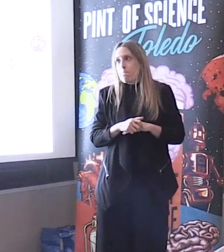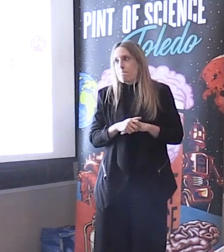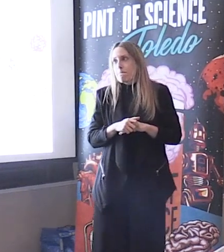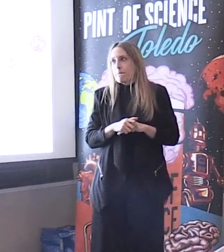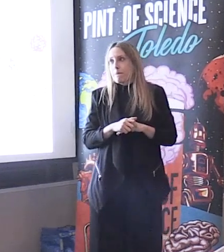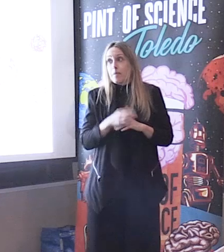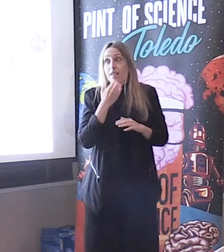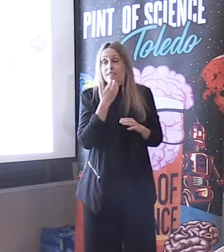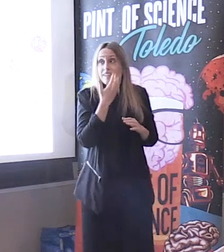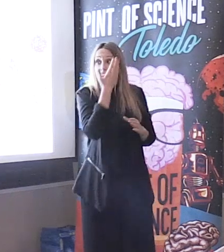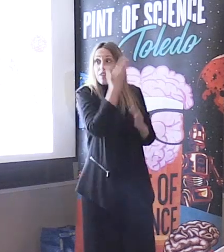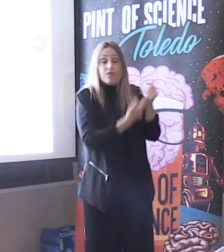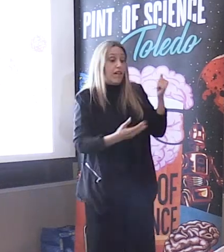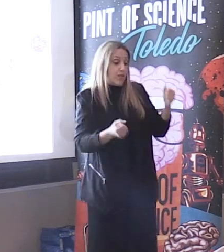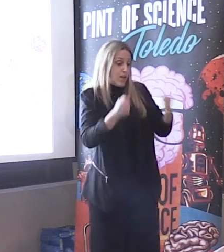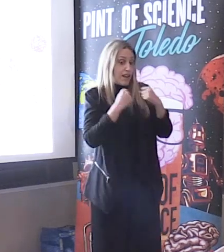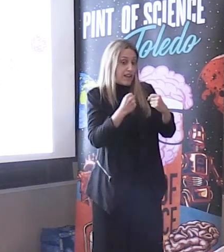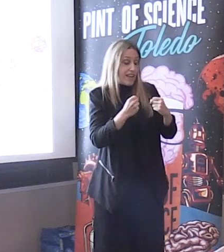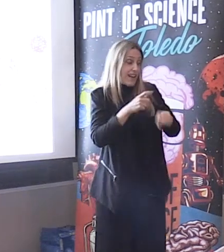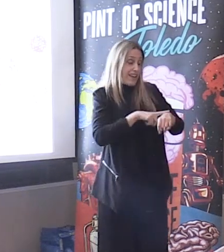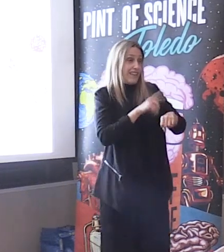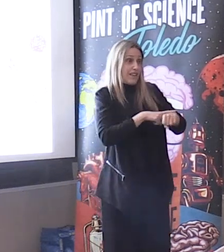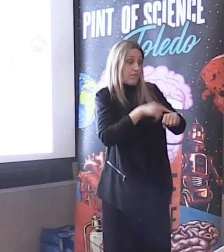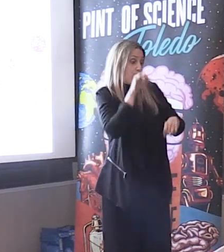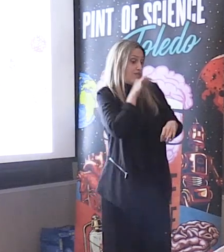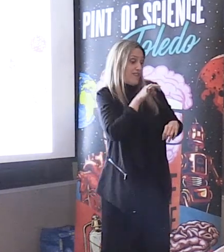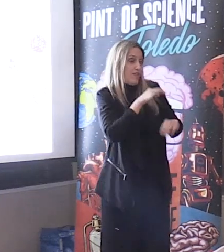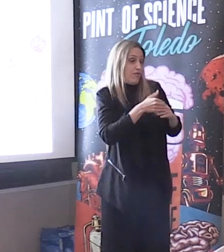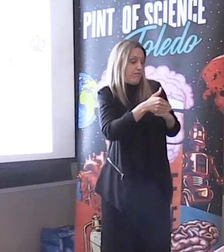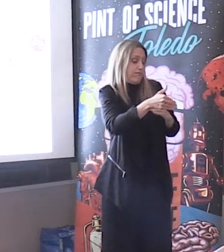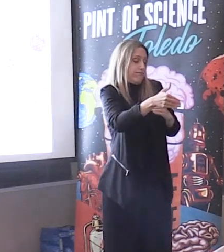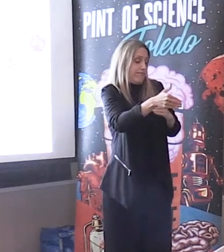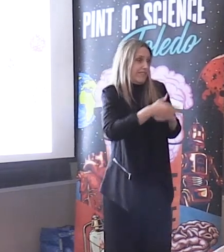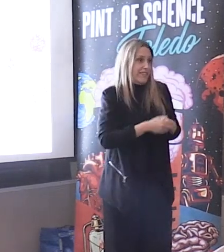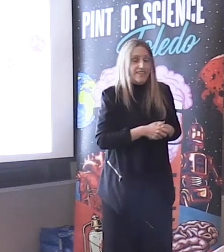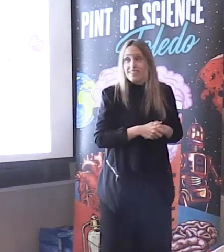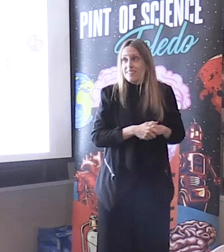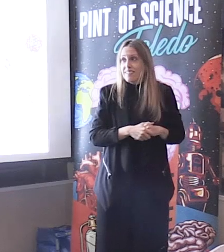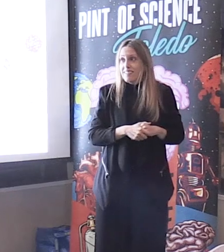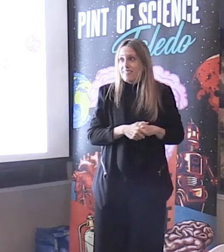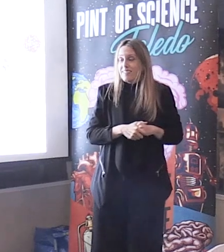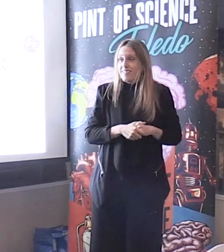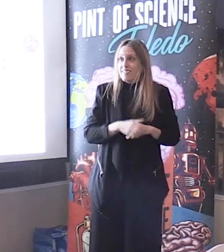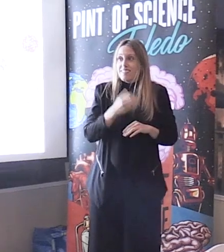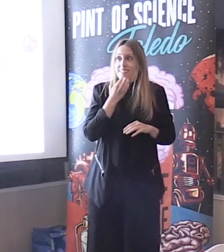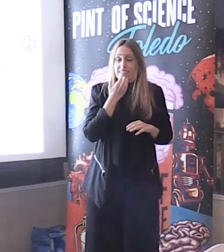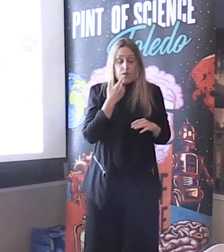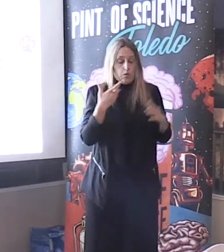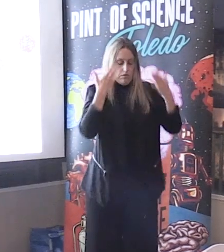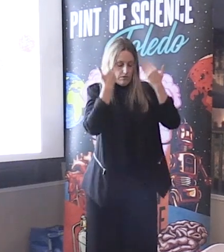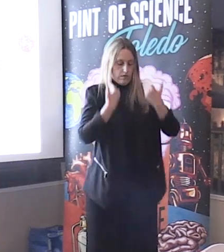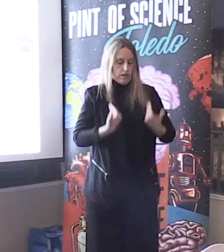un fallo de energía en el tiempo de los siglos, no sé. No tiene mucho Y si tú estás en un tanque con